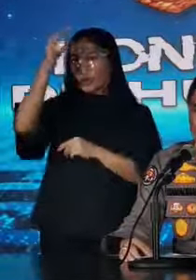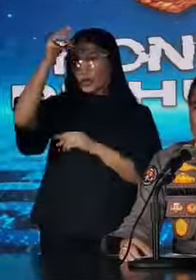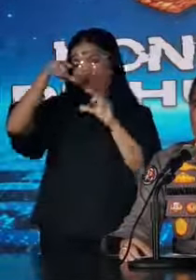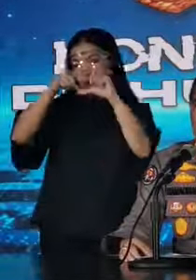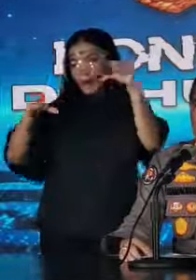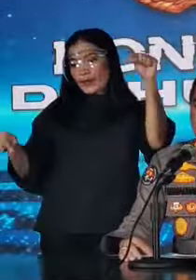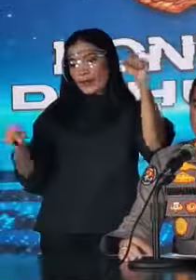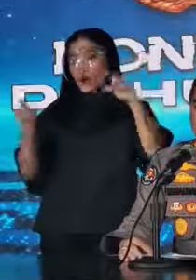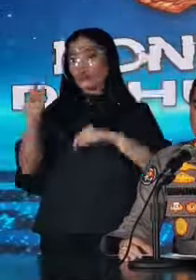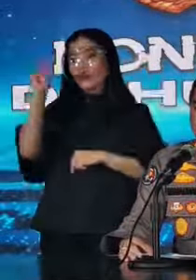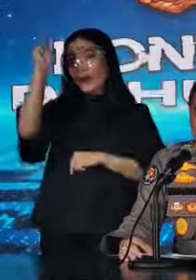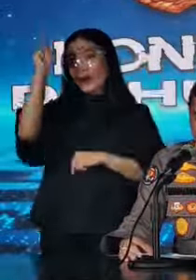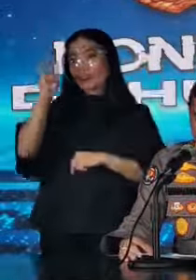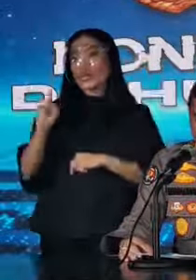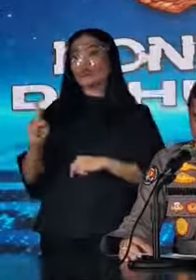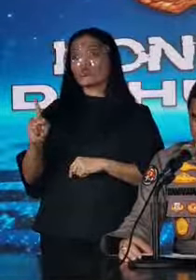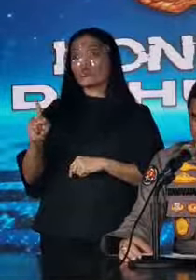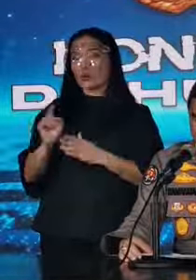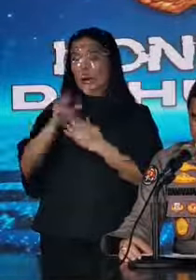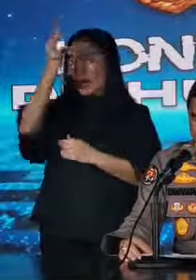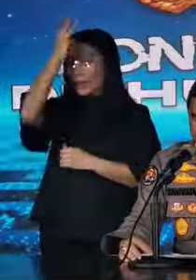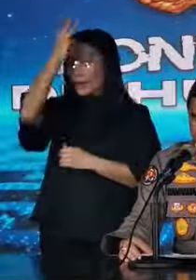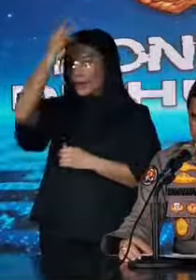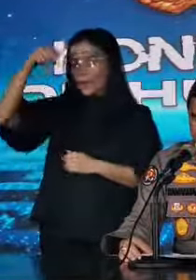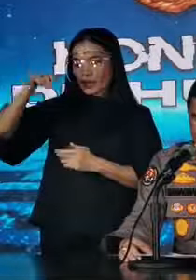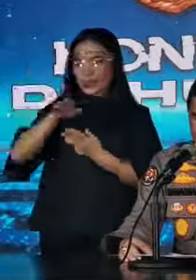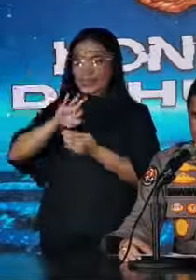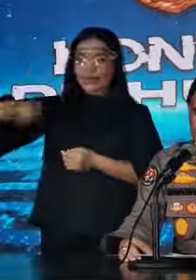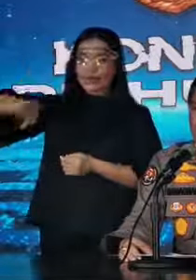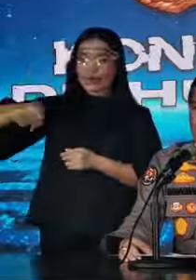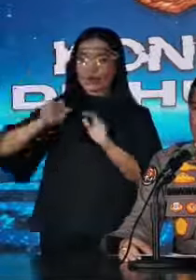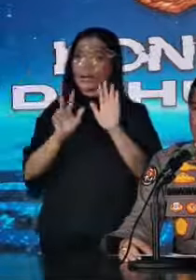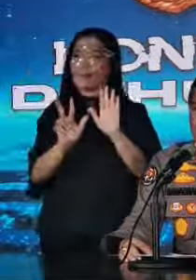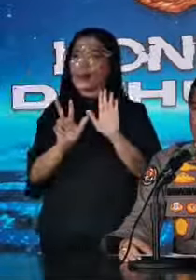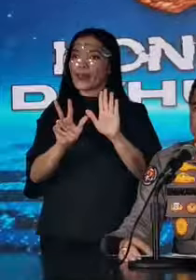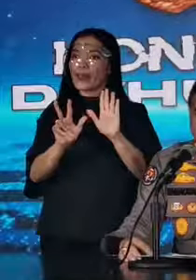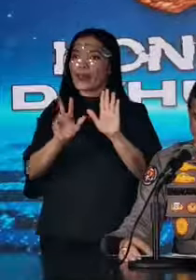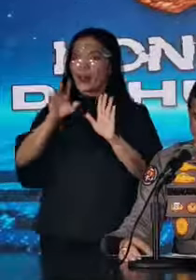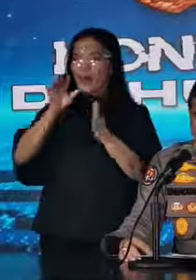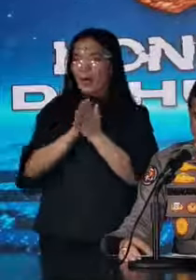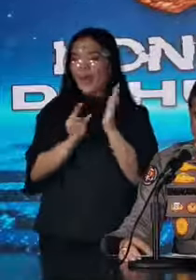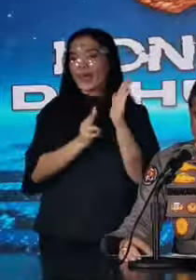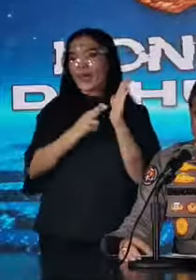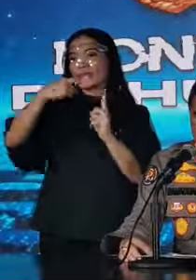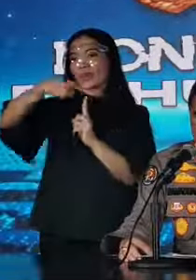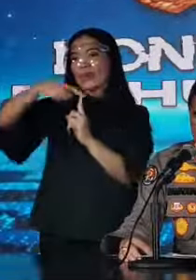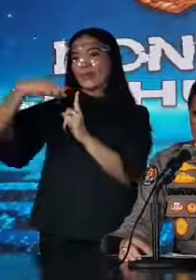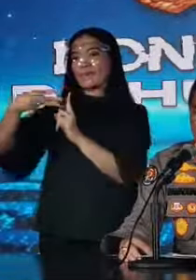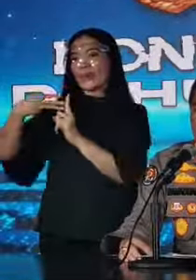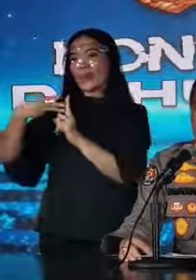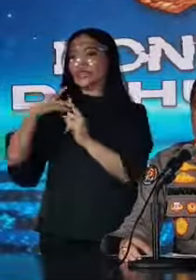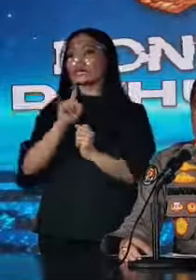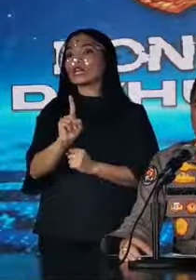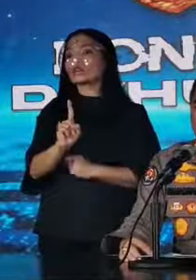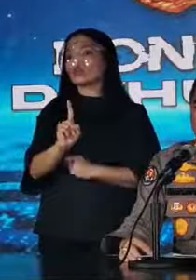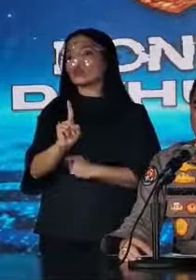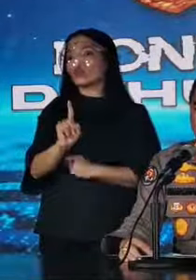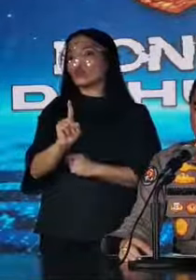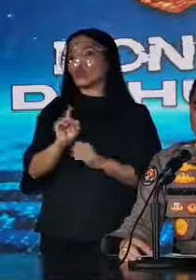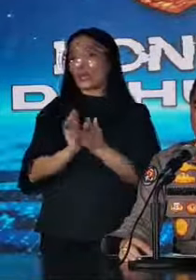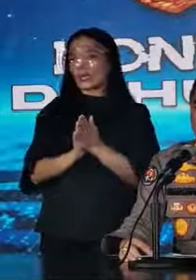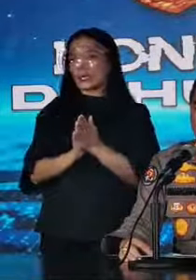kegiatan, Polda Kalimantan Timur 8 kegiatan, Polda NTB 1 kegiatan,